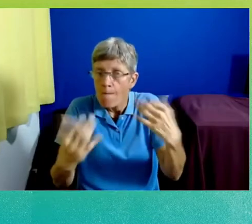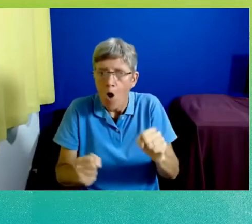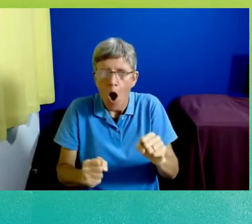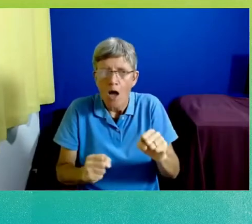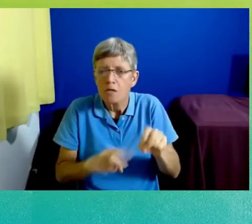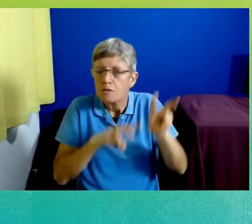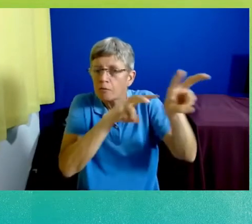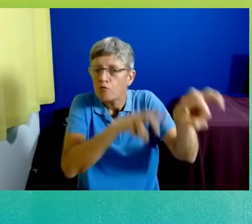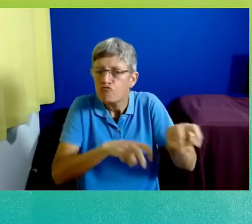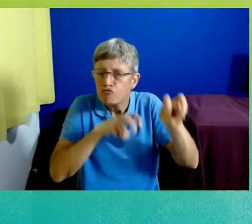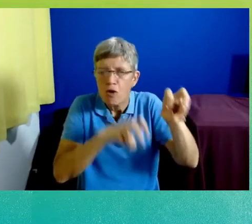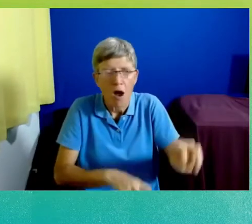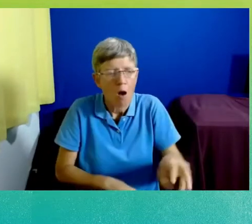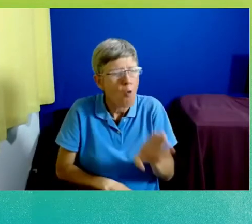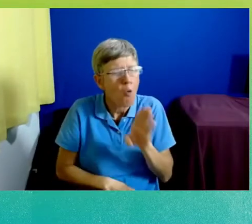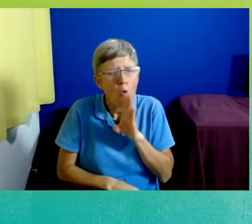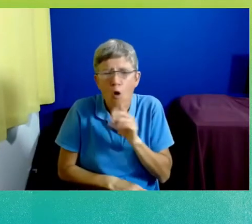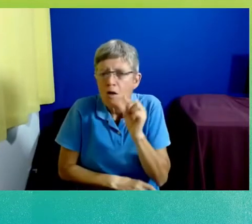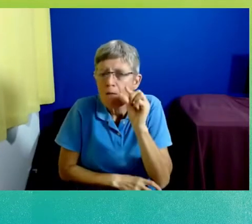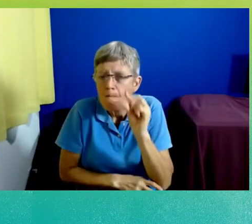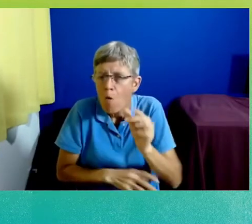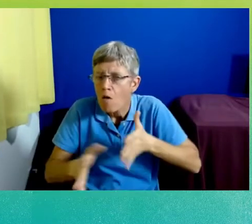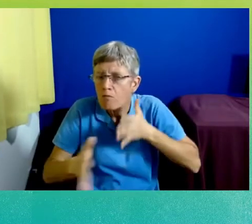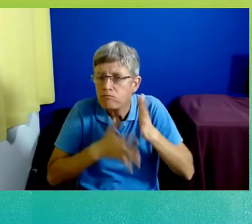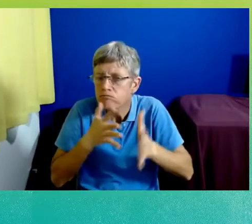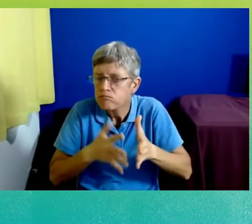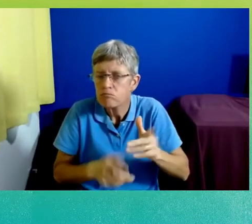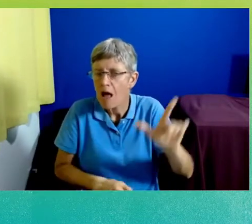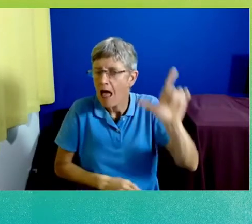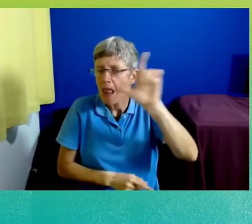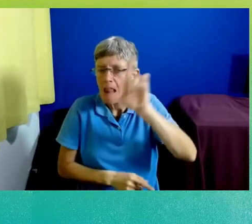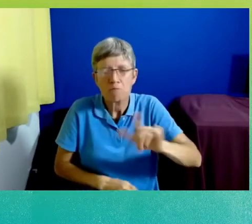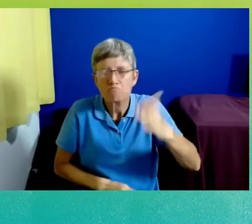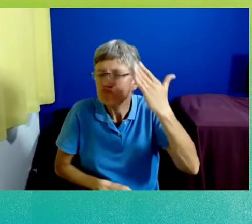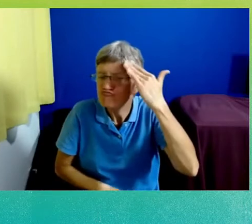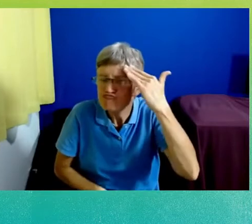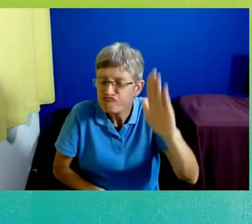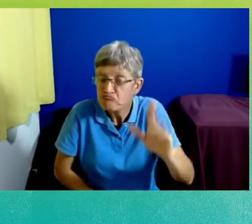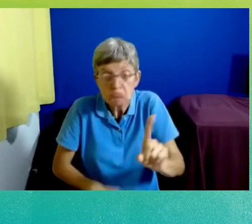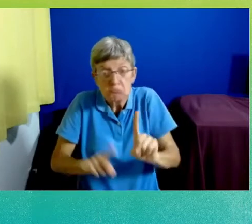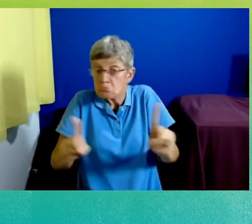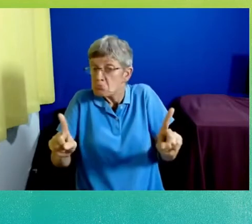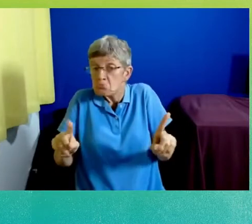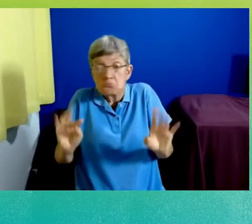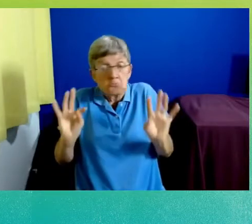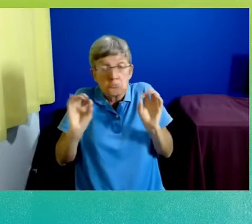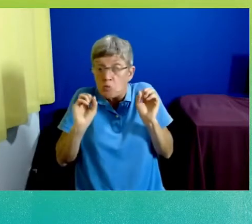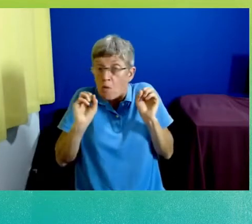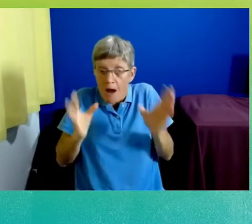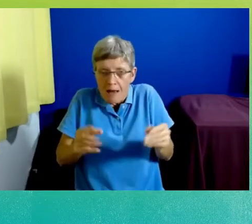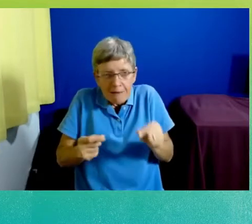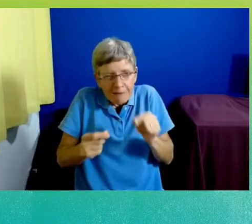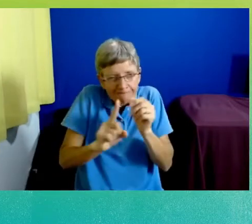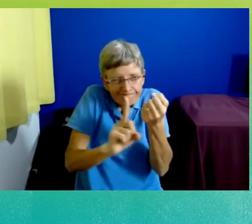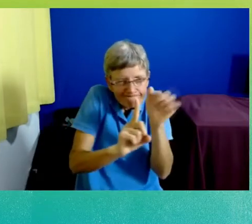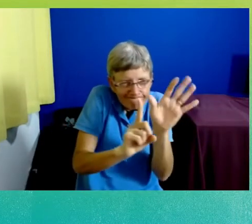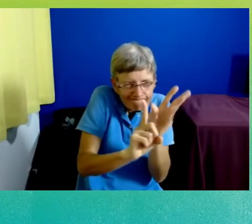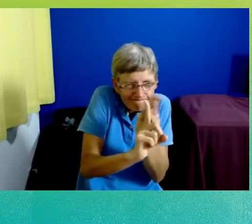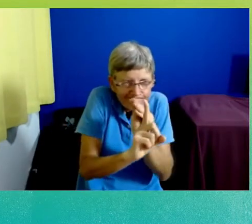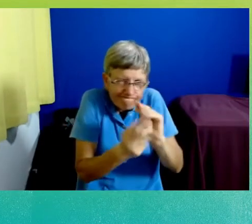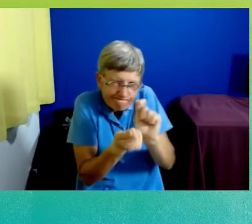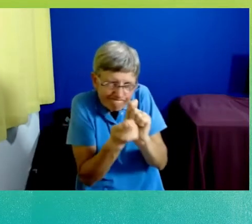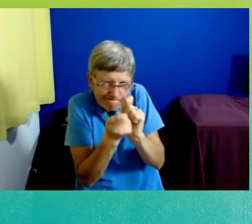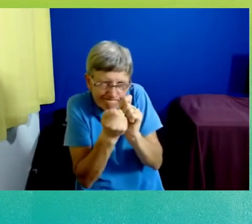fluência, seja surdo ou ouvinte, que haja fluência ali na contação, seja uma pessoa que tenha pouco conhecimento em Libras, que viva numa